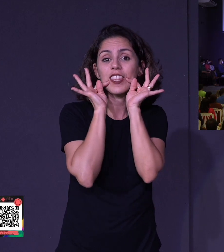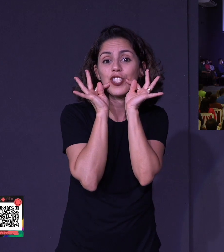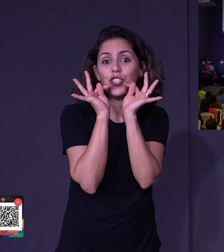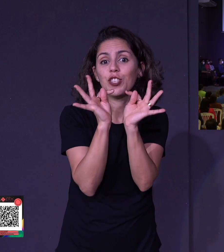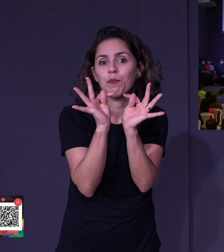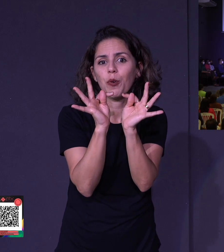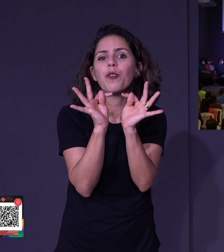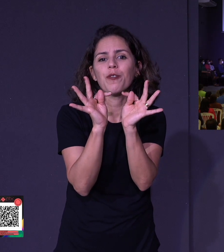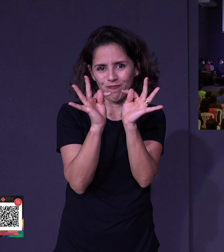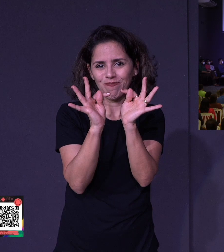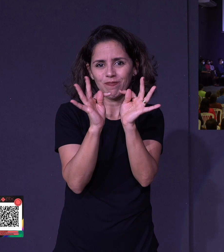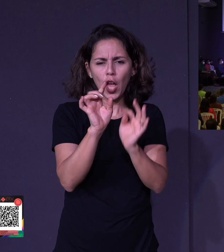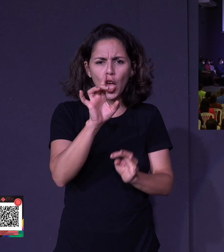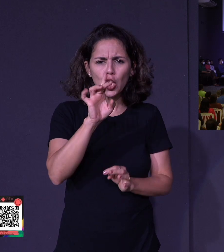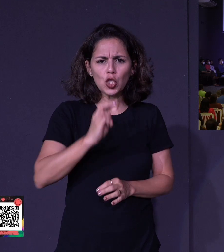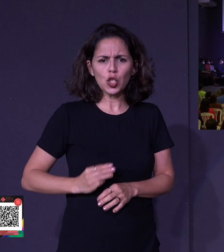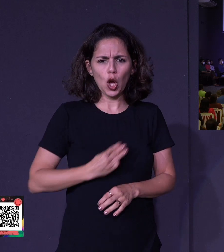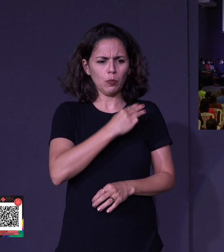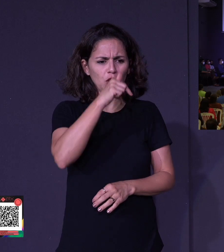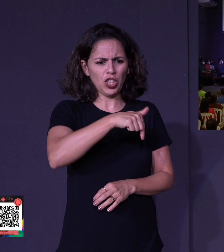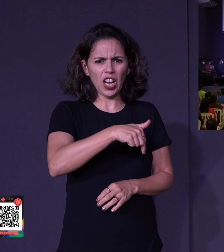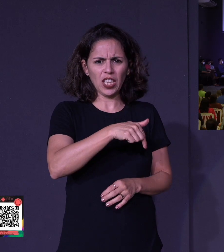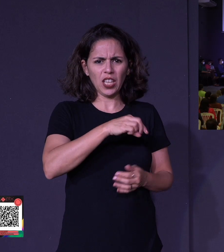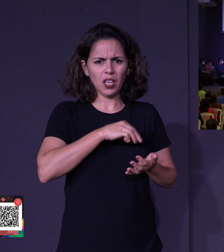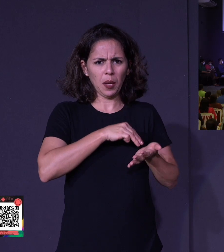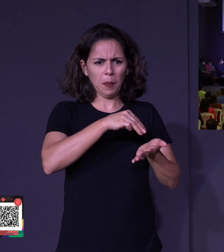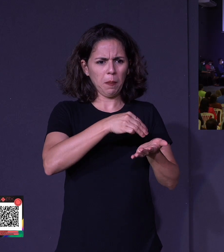não, querido. É não.